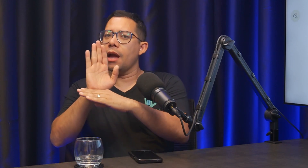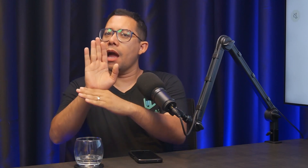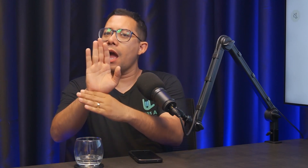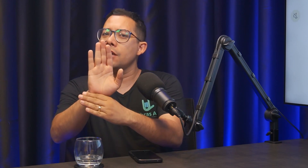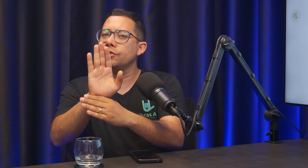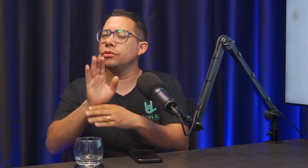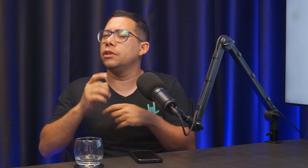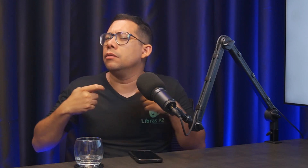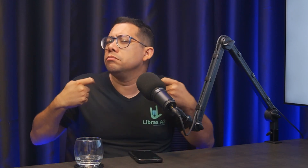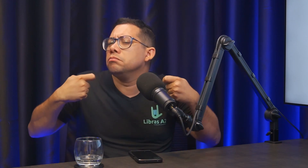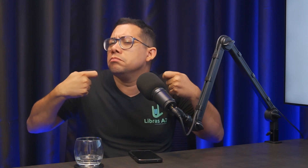ajuda.